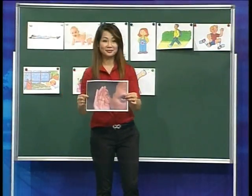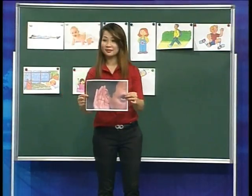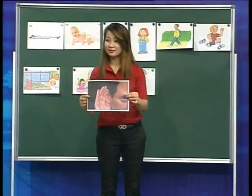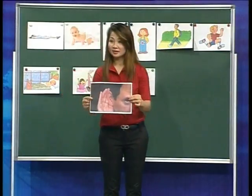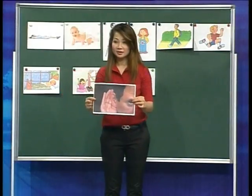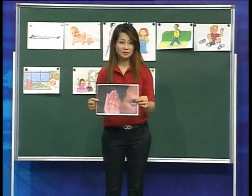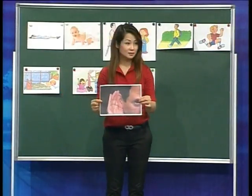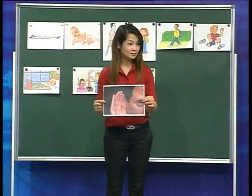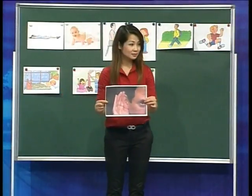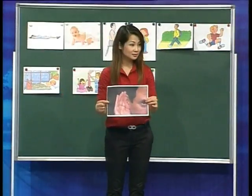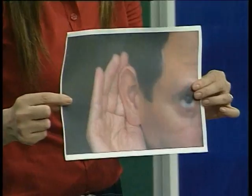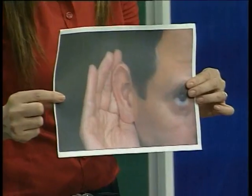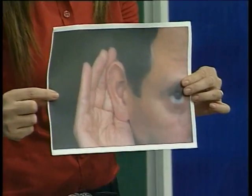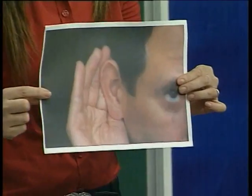Nào chúng ta hãy cùng xem bức tranh tiếp theo